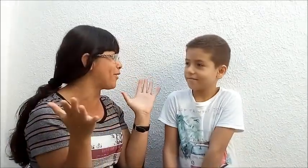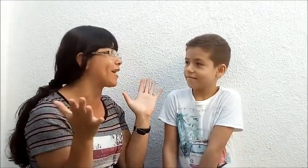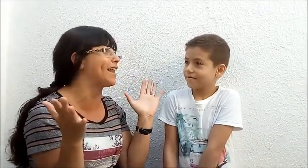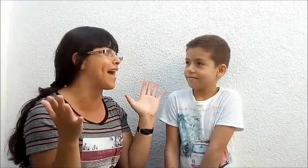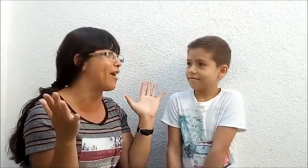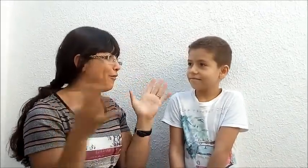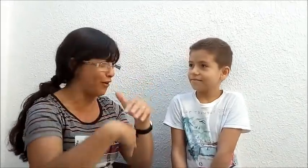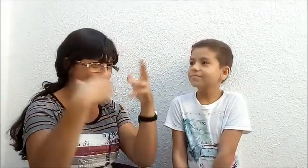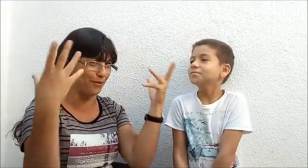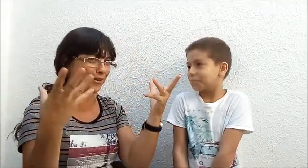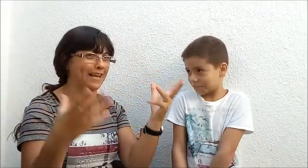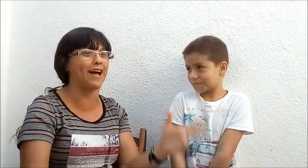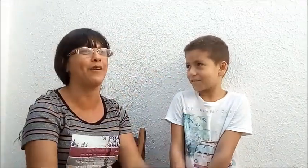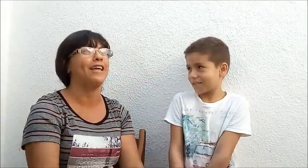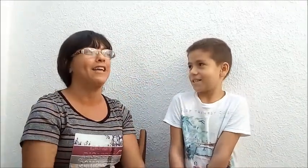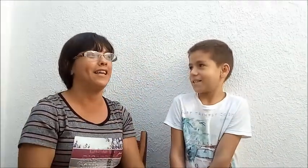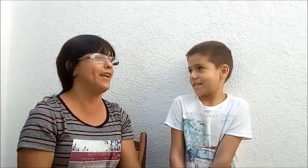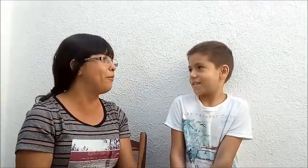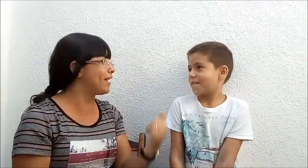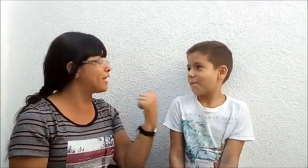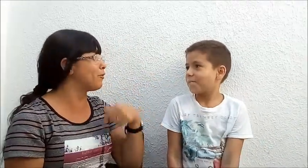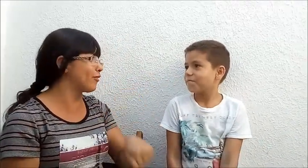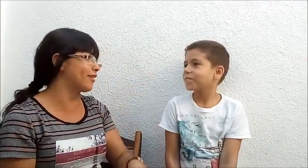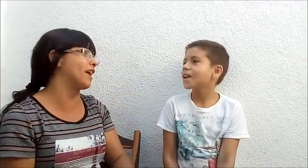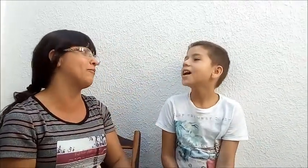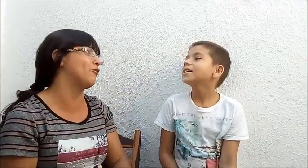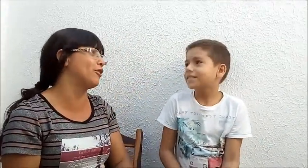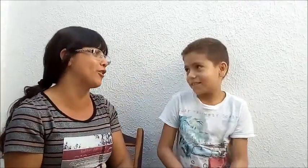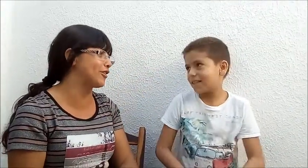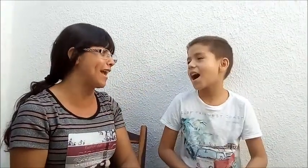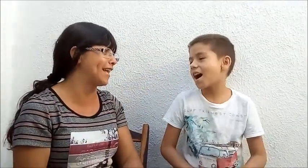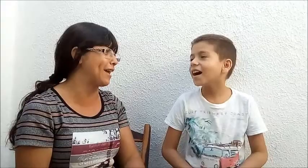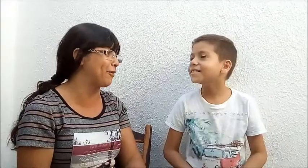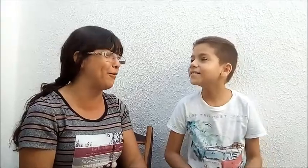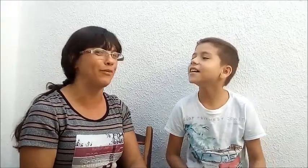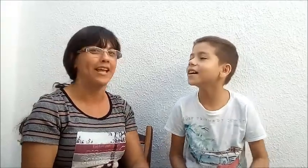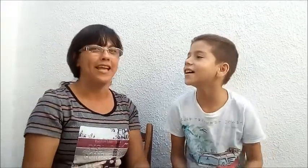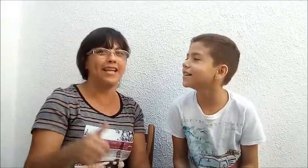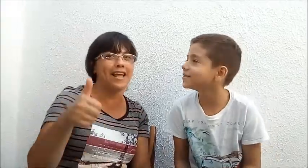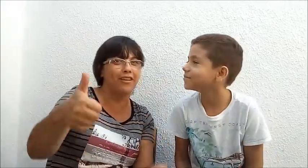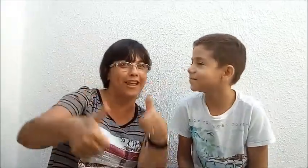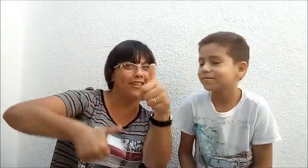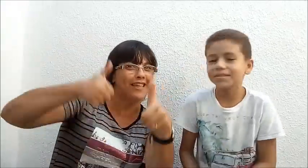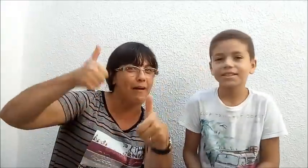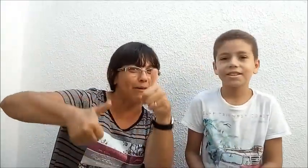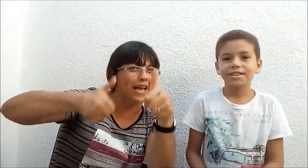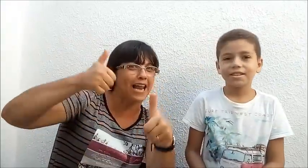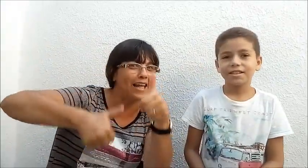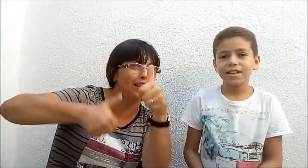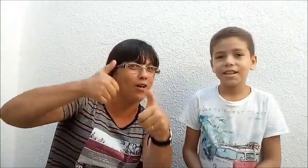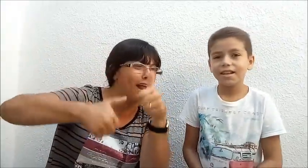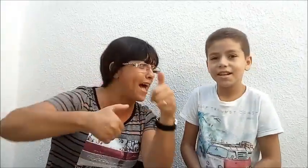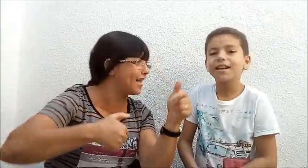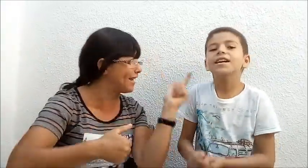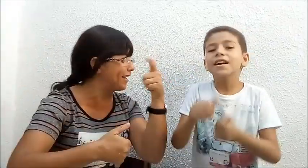ver seu canal, o nome pro seu canal. E obrigada por você estar no meu vídeo hoje aqui, tá bom? Aham. Então, deixa já, galera, dá o like.